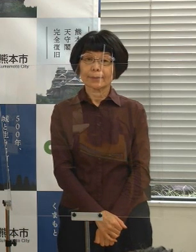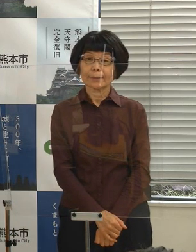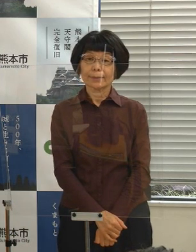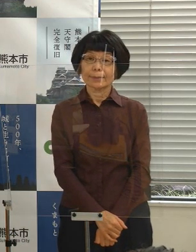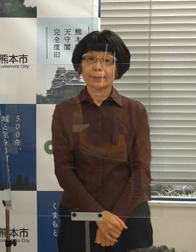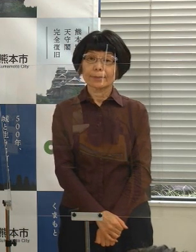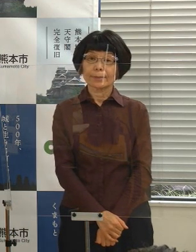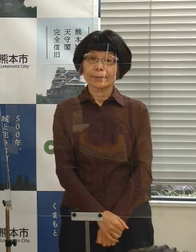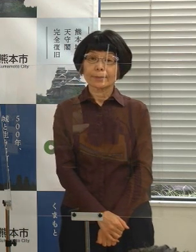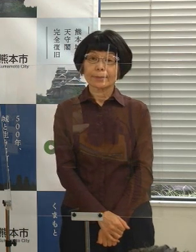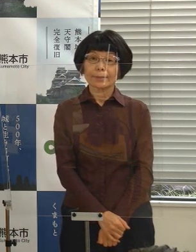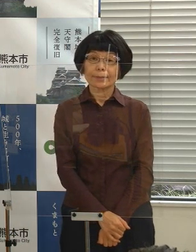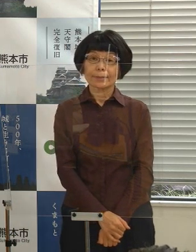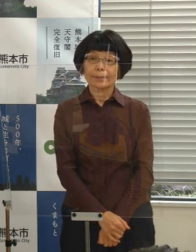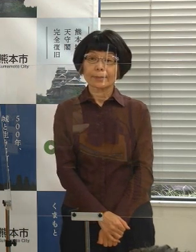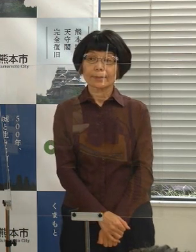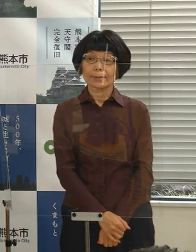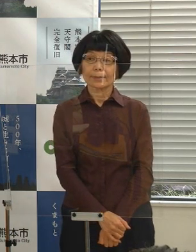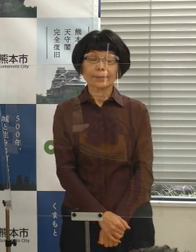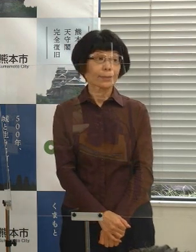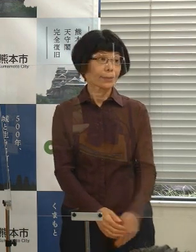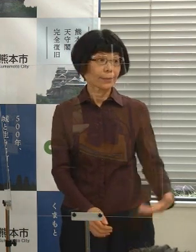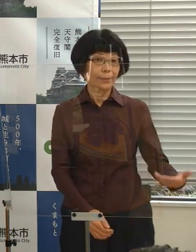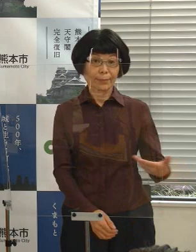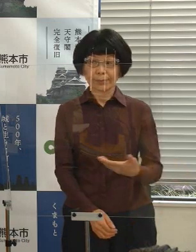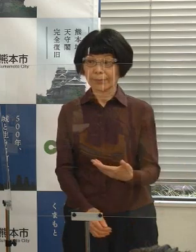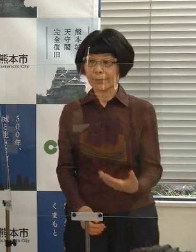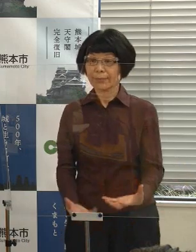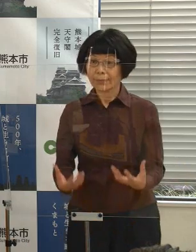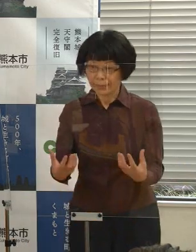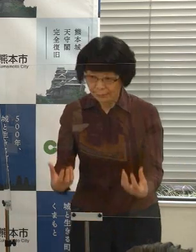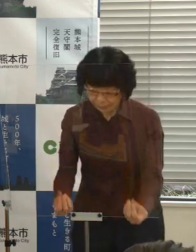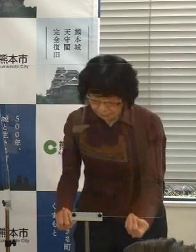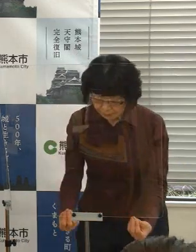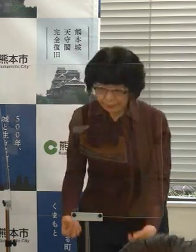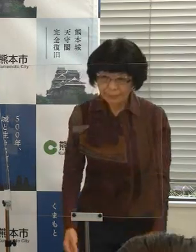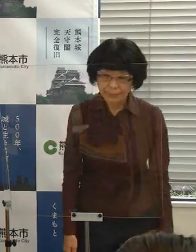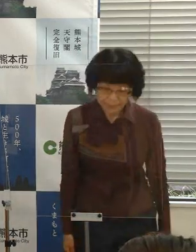はい、じゃあよろしくお願いします。ありがとうございました。